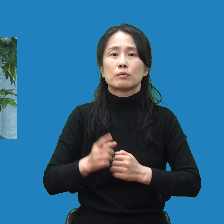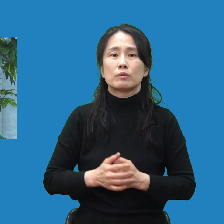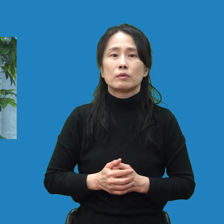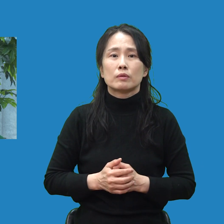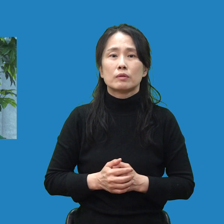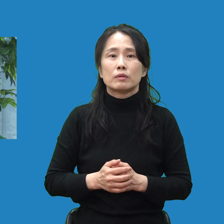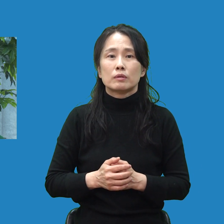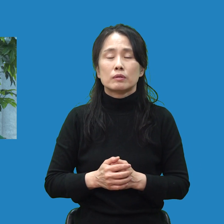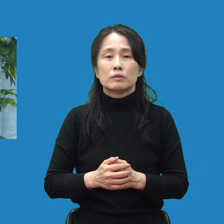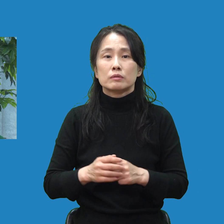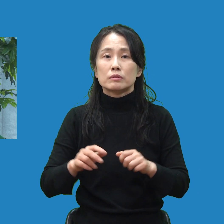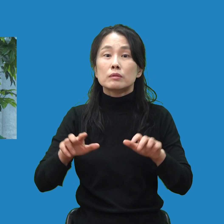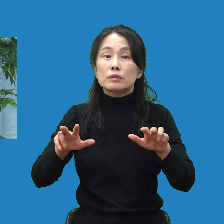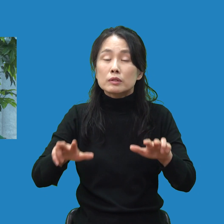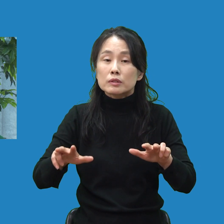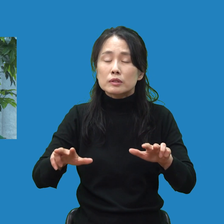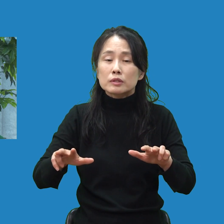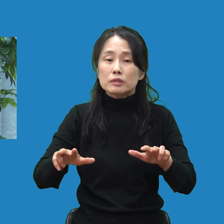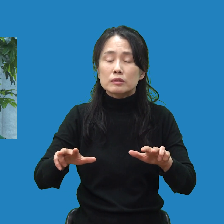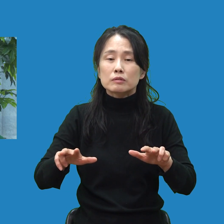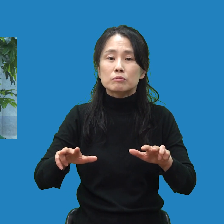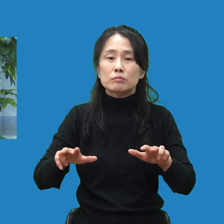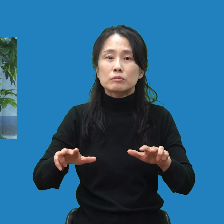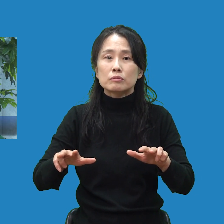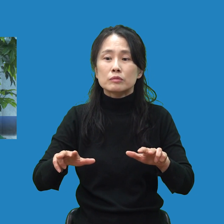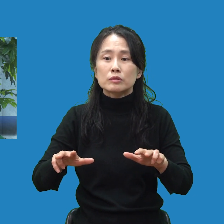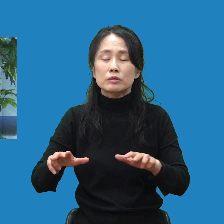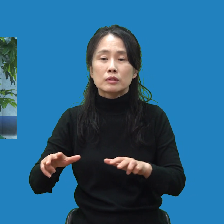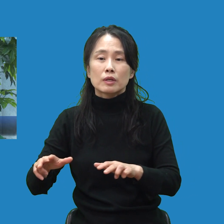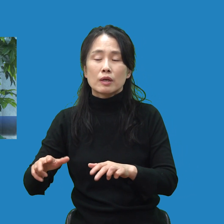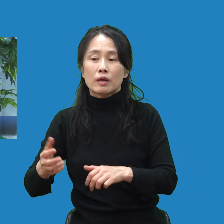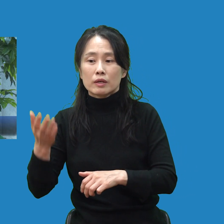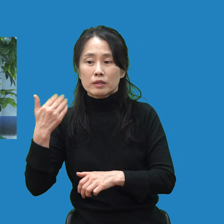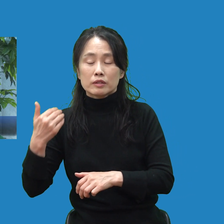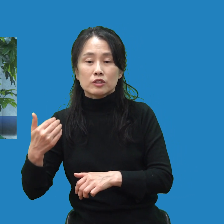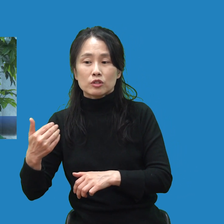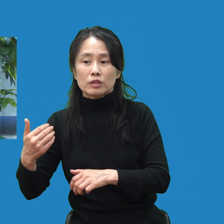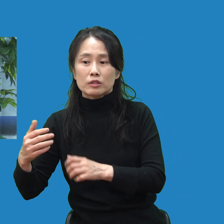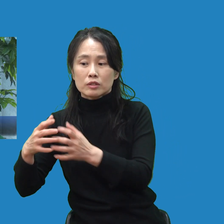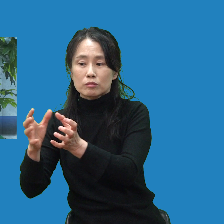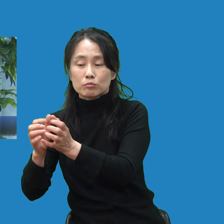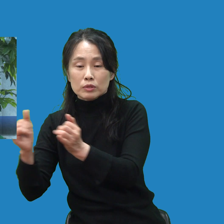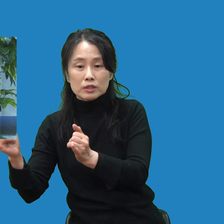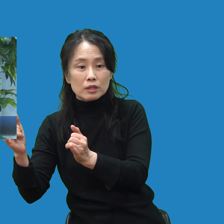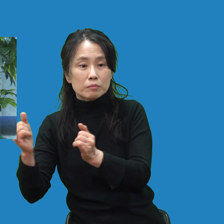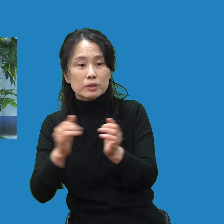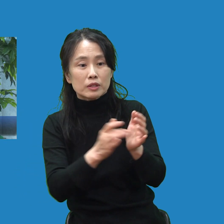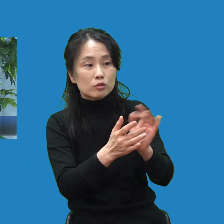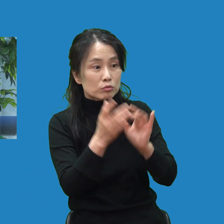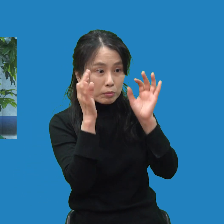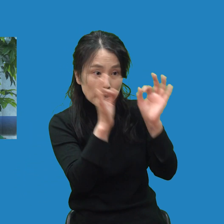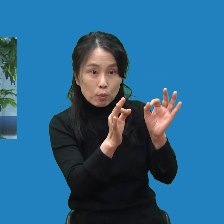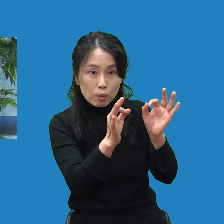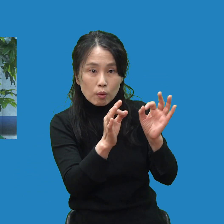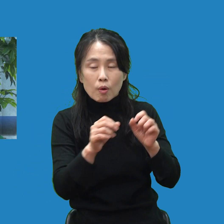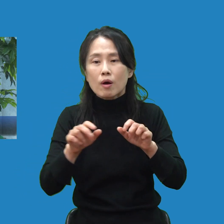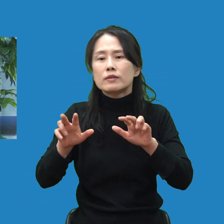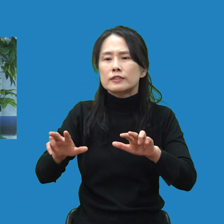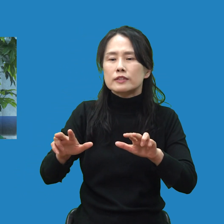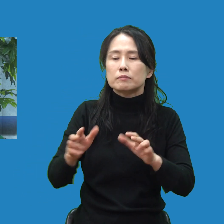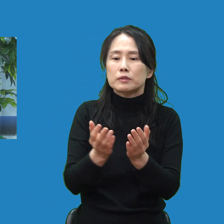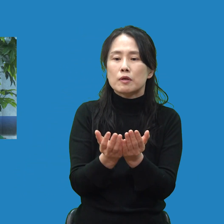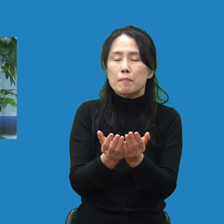이번에는 누가 누구를 보셨다 합니까? 무리가 예수님을 봤다 하지 않고 바로 이 대목에서